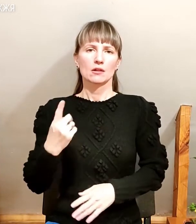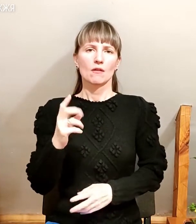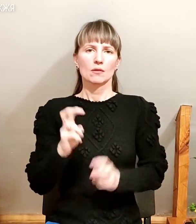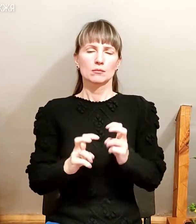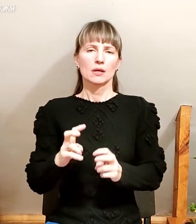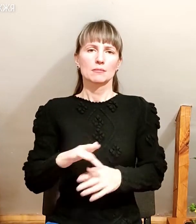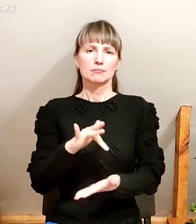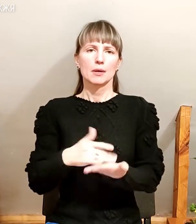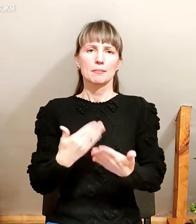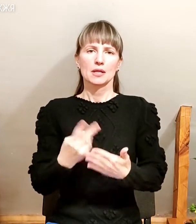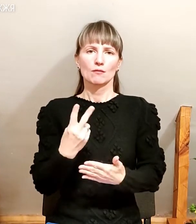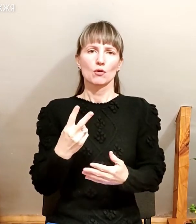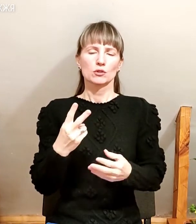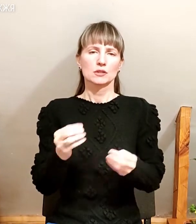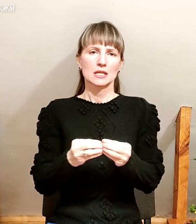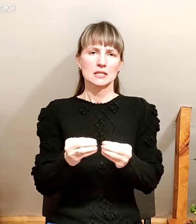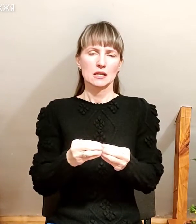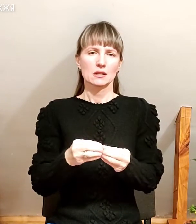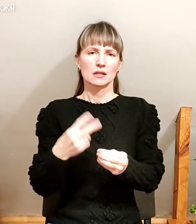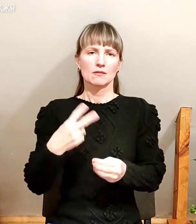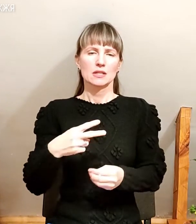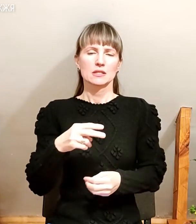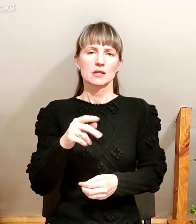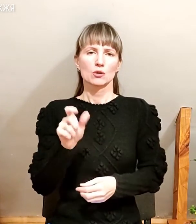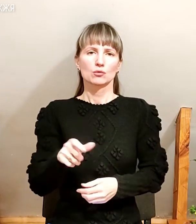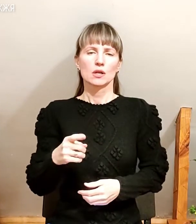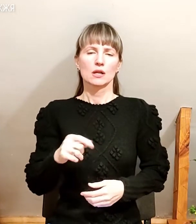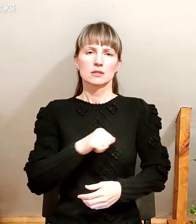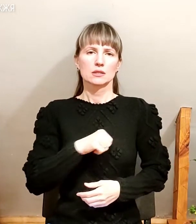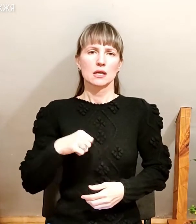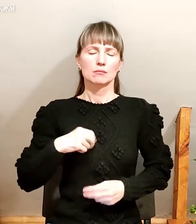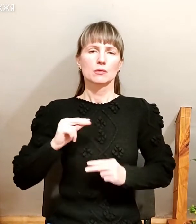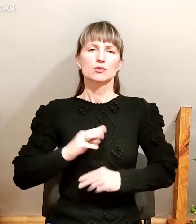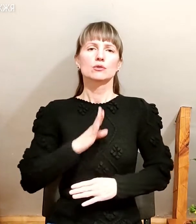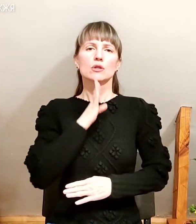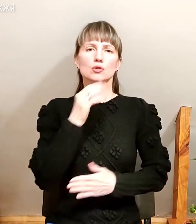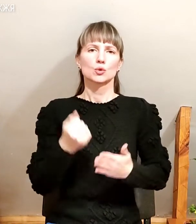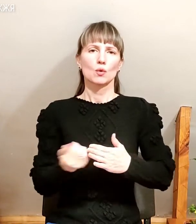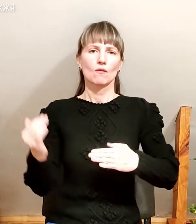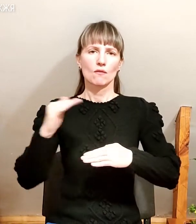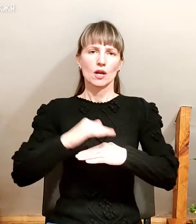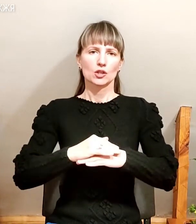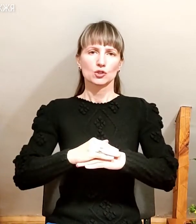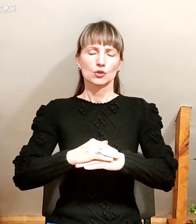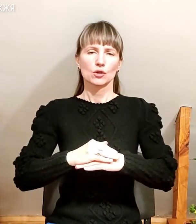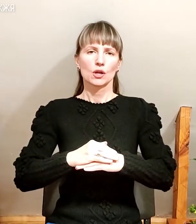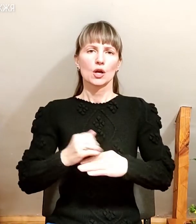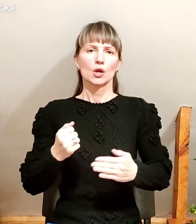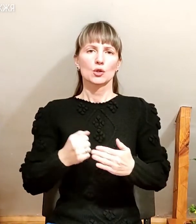двох десятків небайдужих містян на добровільних засадах працюють зранку до вечора, а саме до комендантської